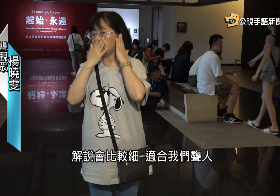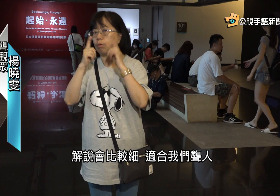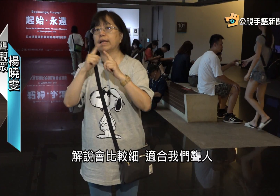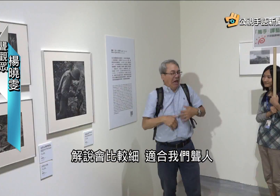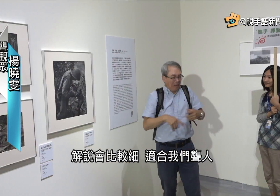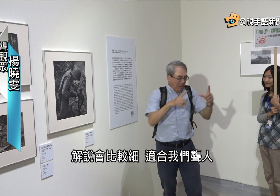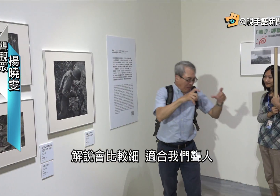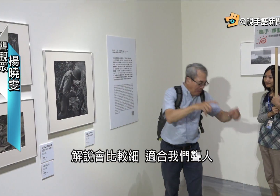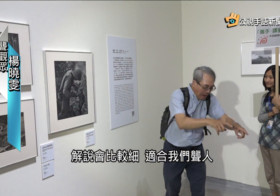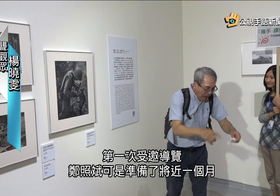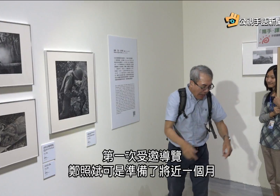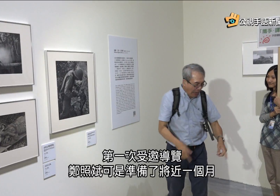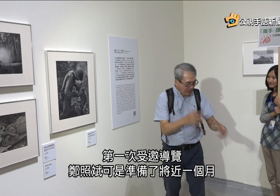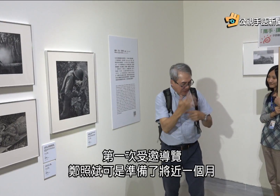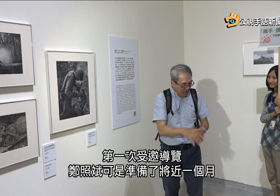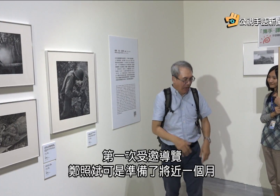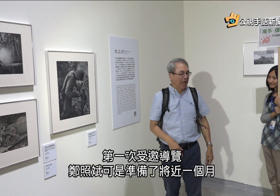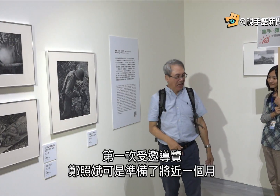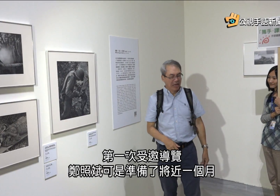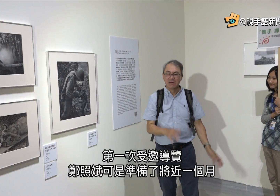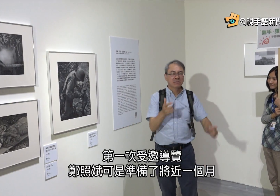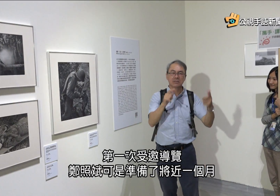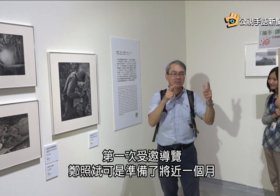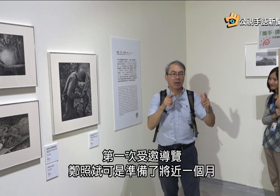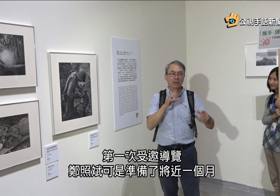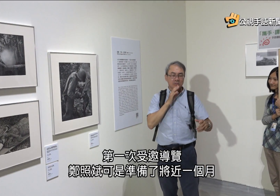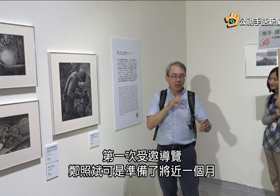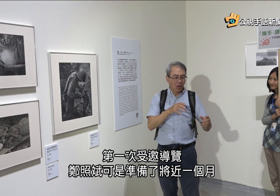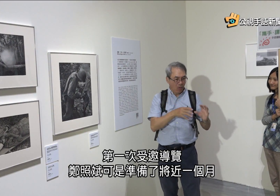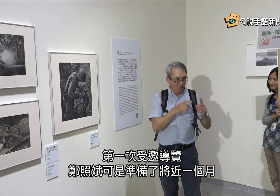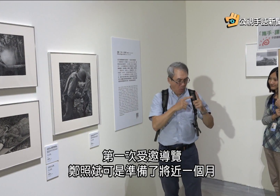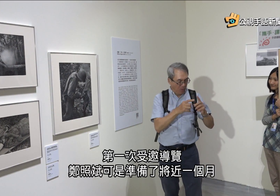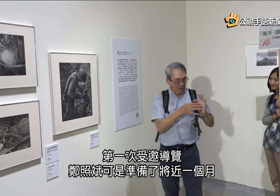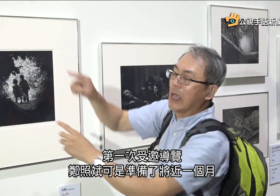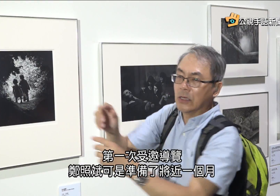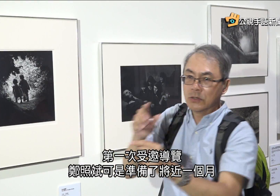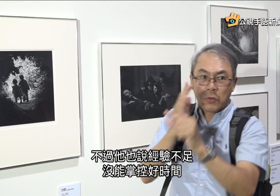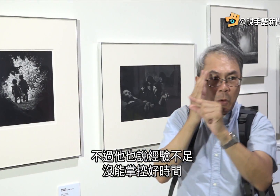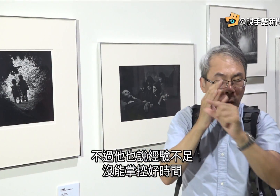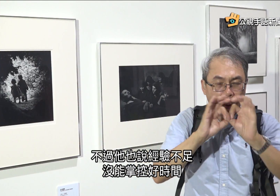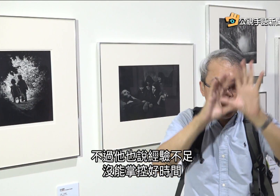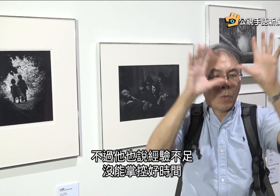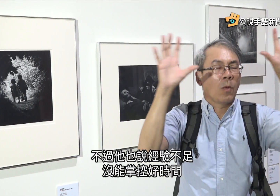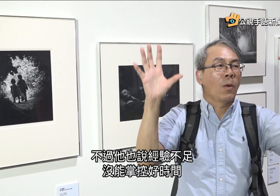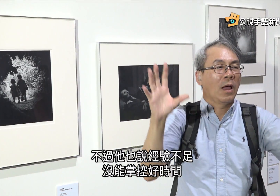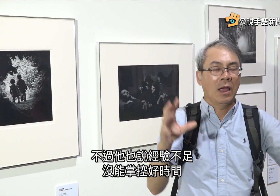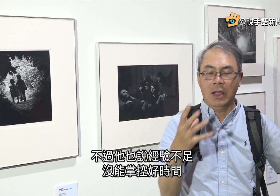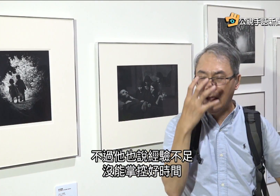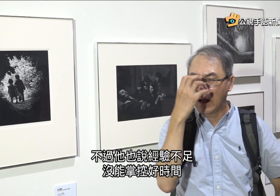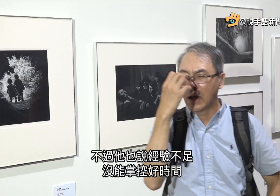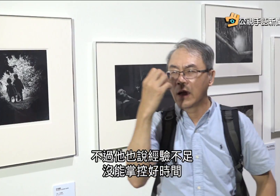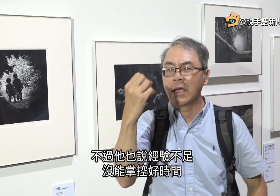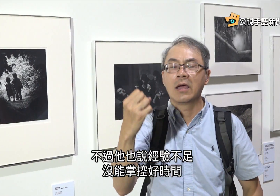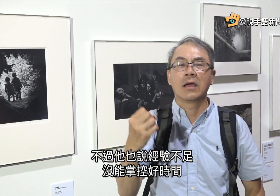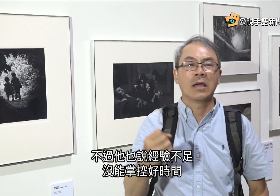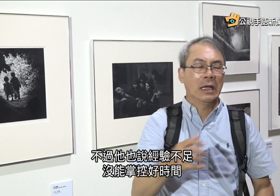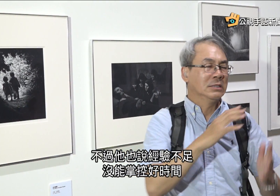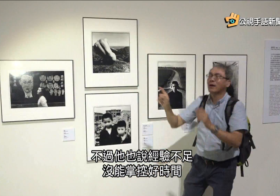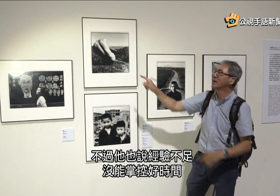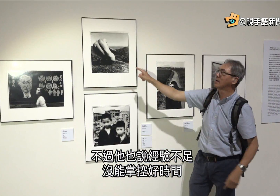人。 第一次受邀导览，郑兆斌可是准备了将近一个月，不过他也说经验不足，没能掌控好时间，导